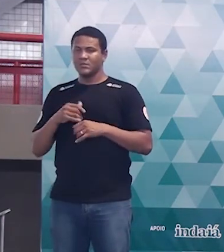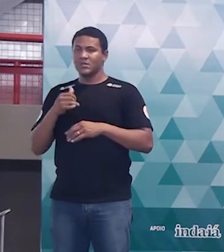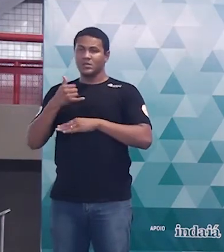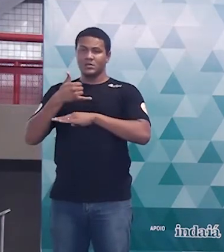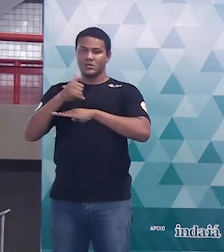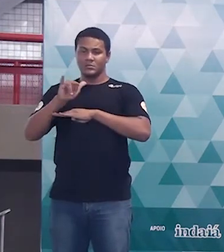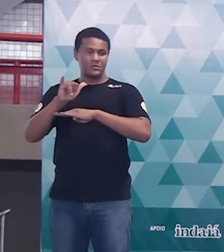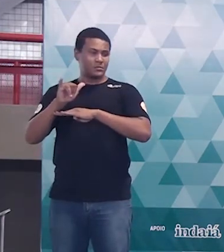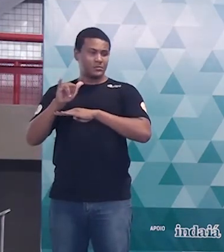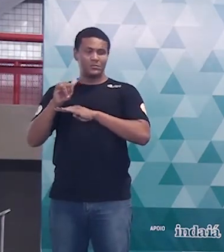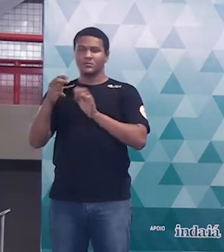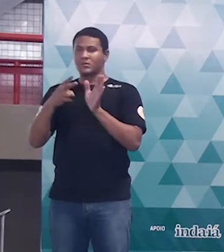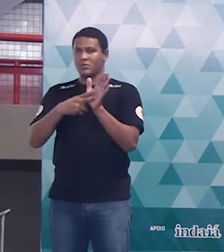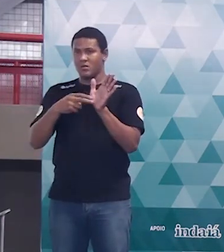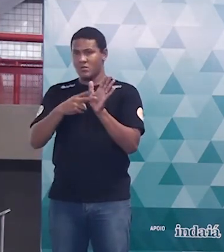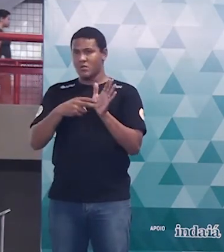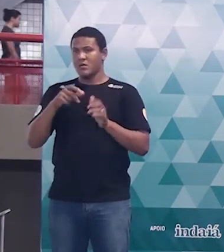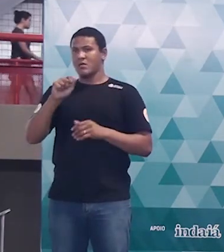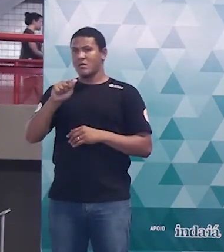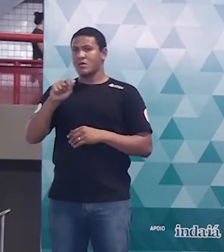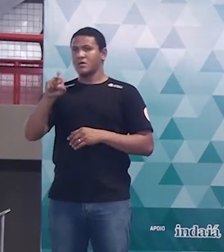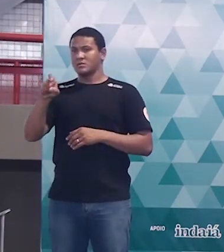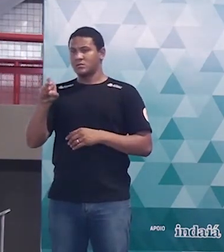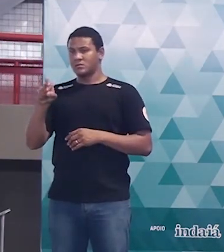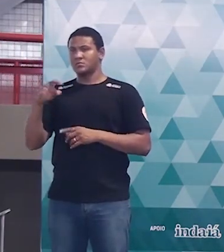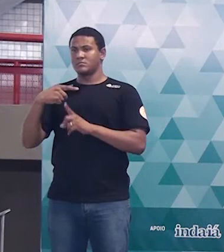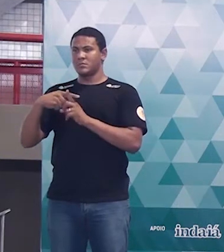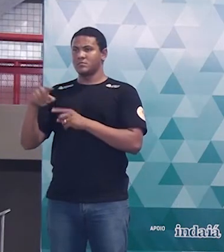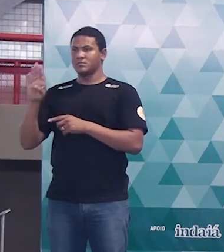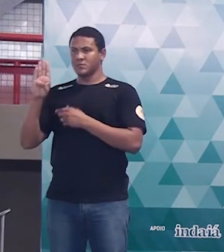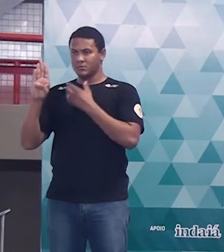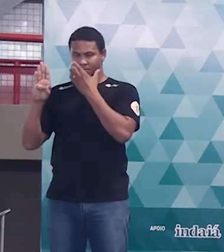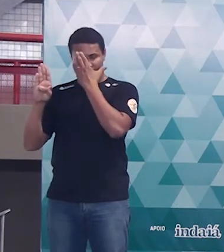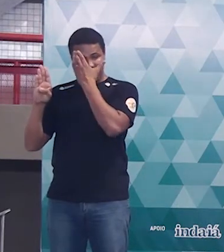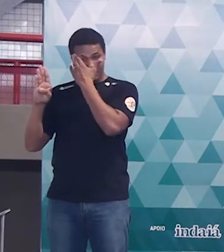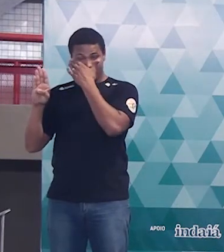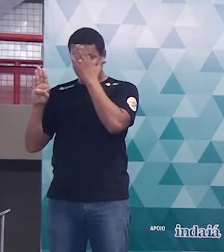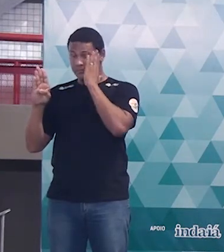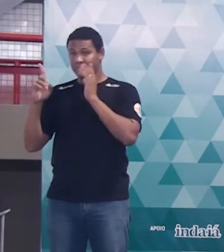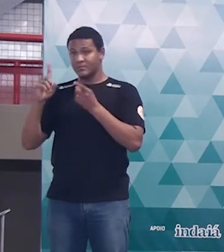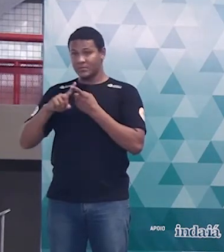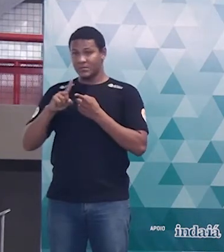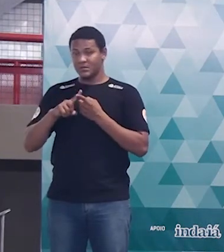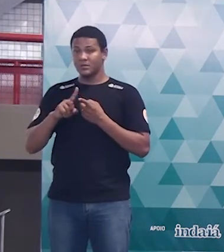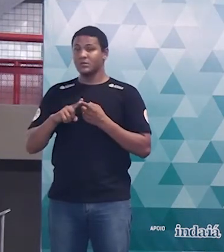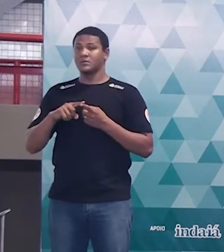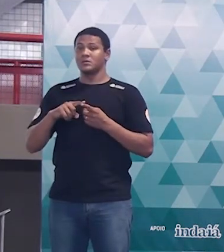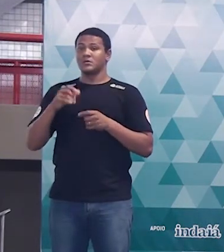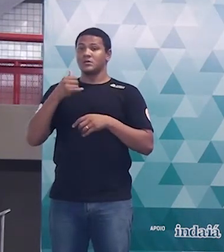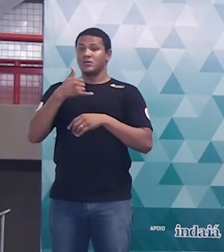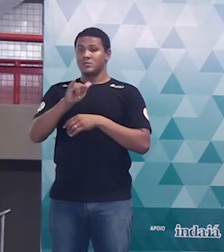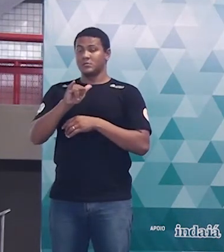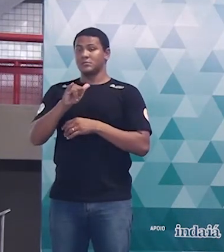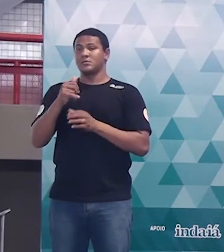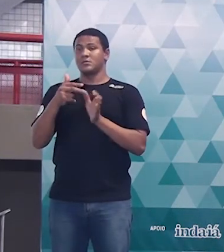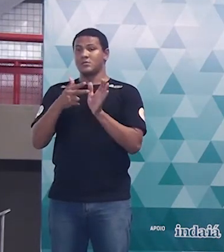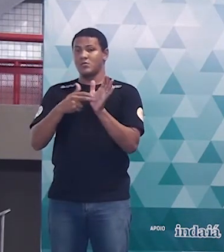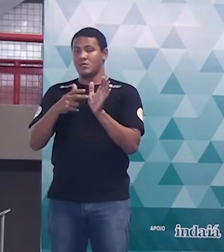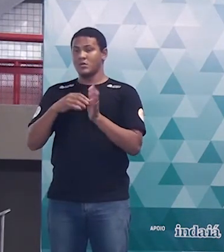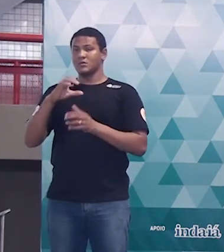igual a ax mais b e a expressão y igual a